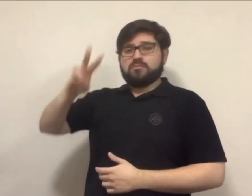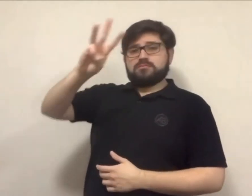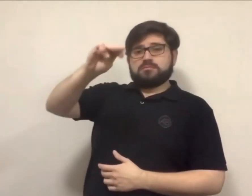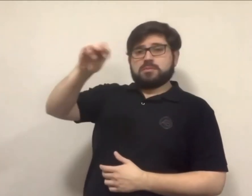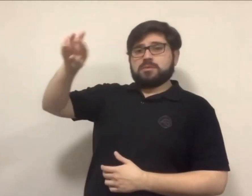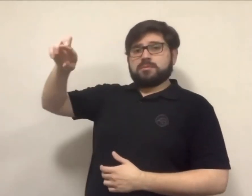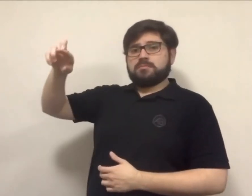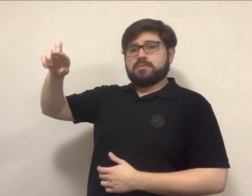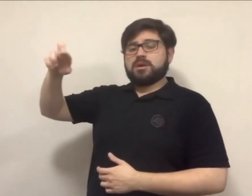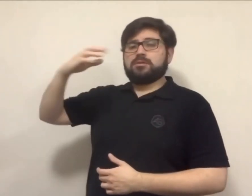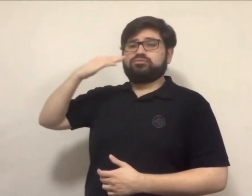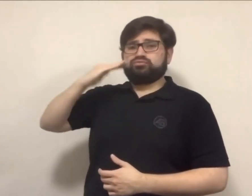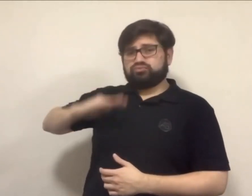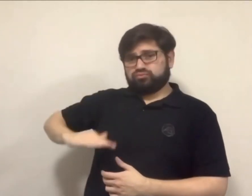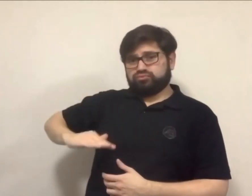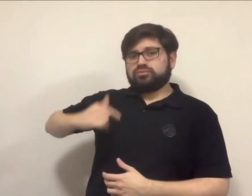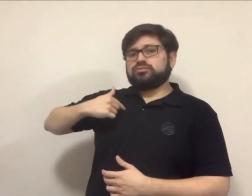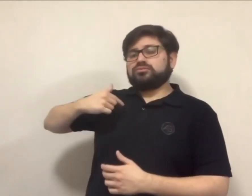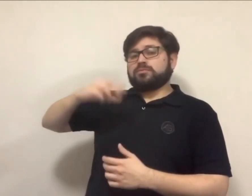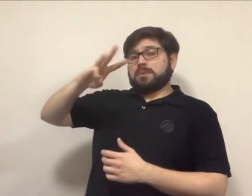Por ejemplo, si yo tuviera un hijo